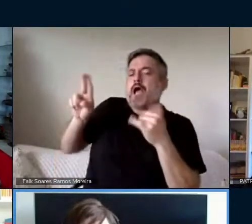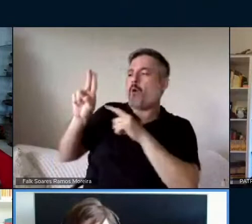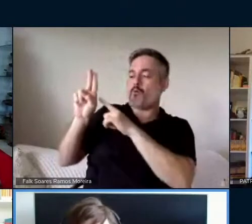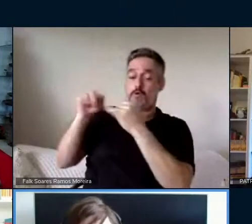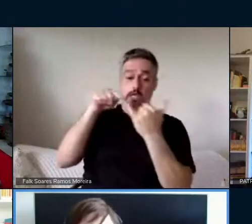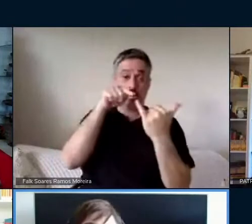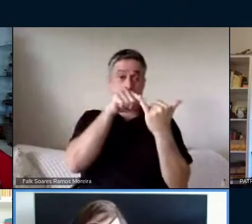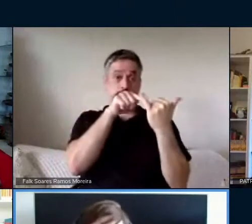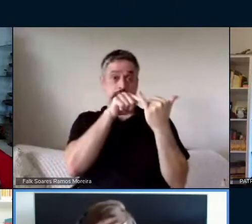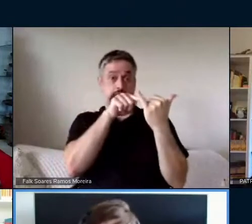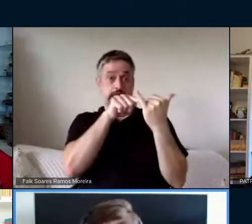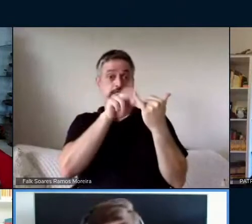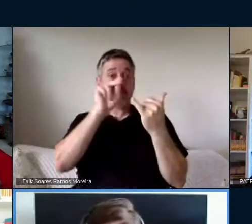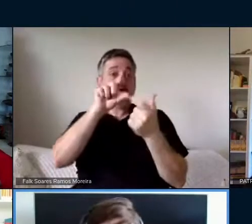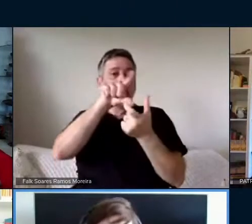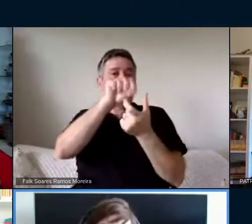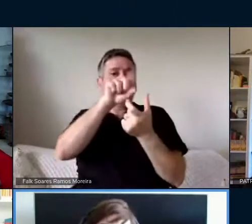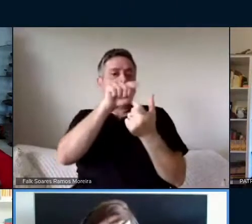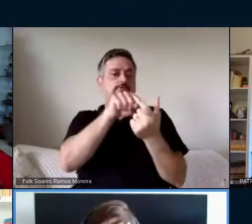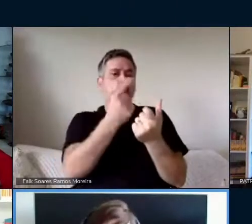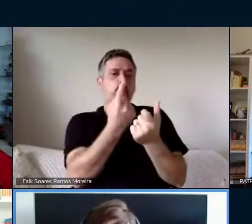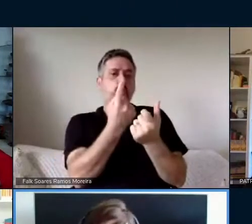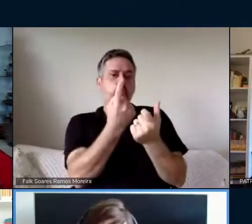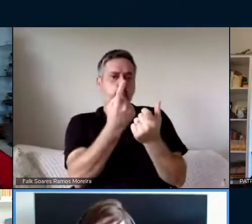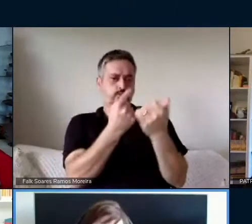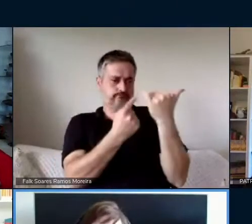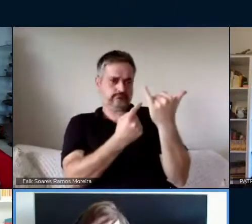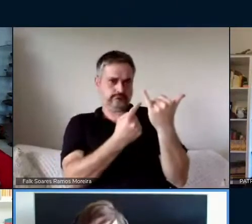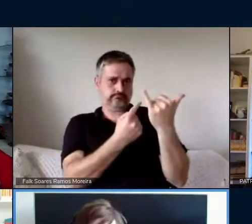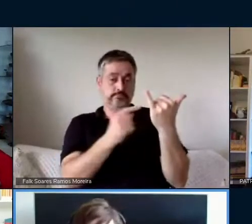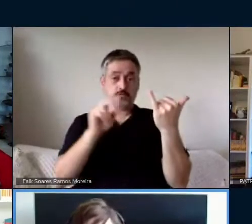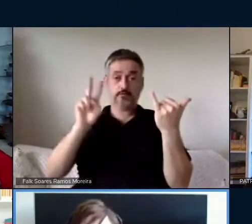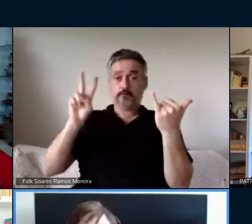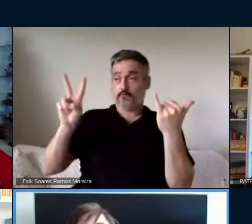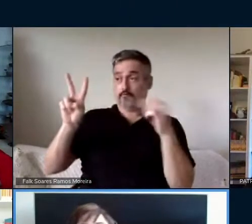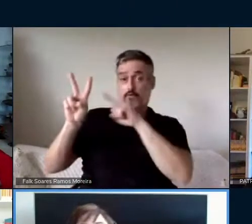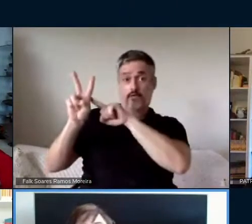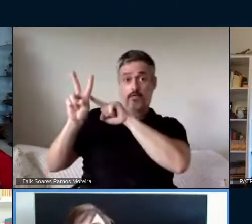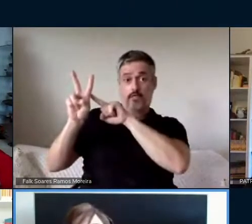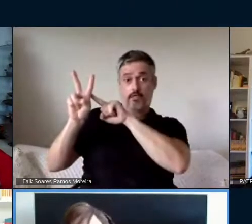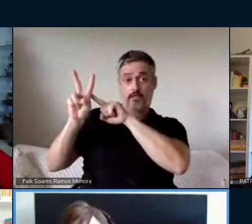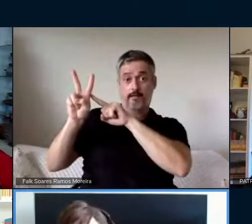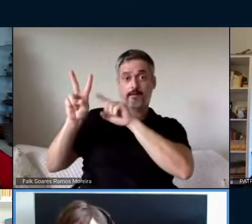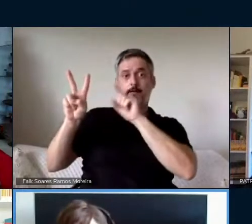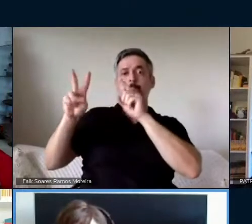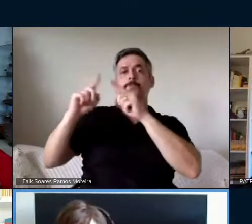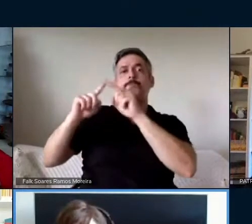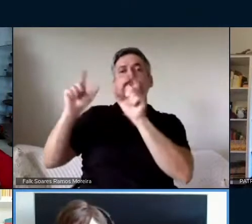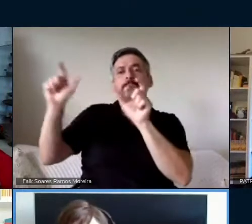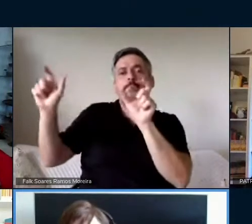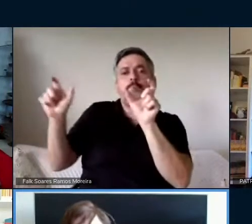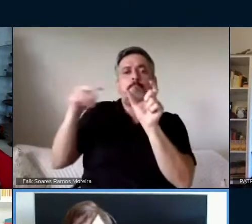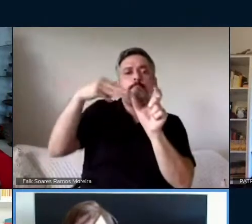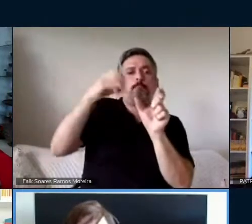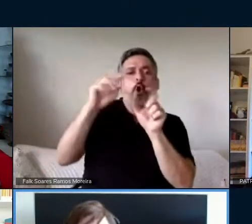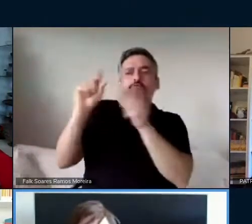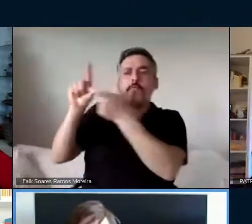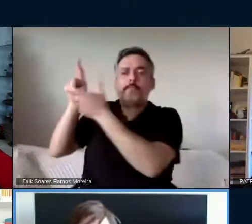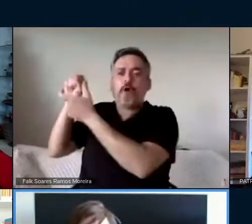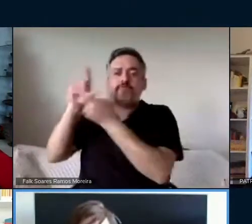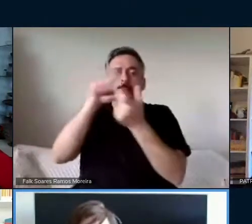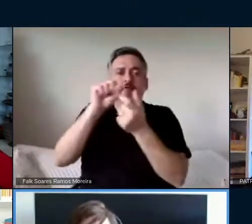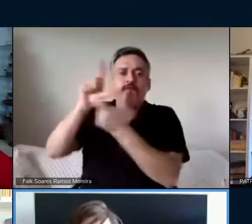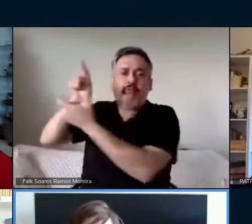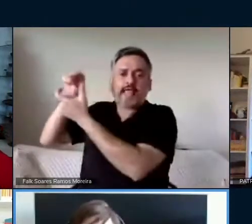mesmo, verbo, e aí a estrutura sintática, o que veio, ele, depois disso, o que, que